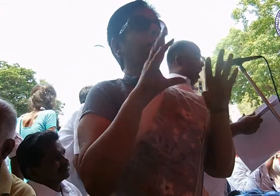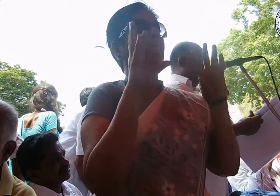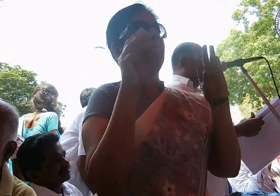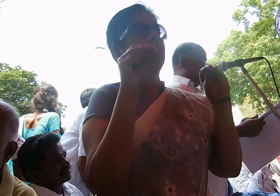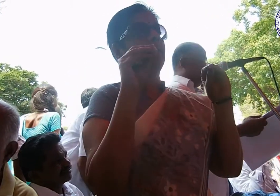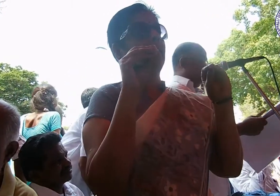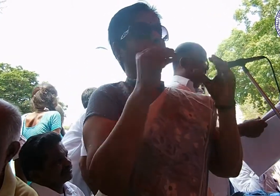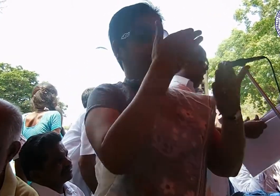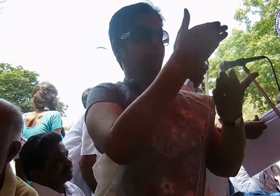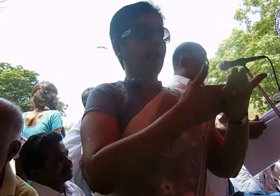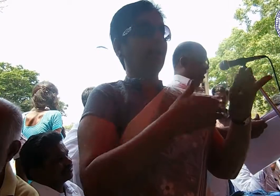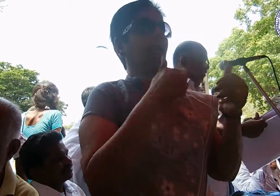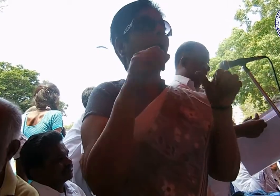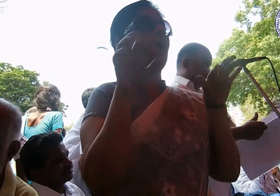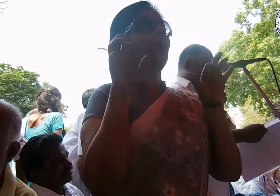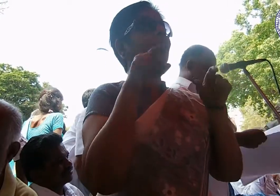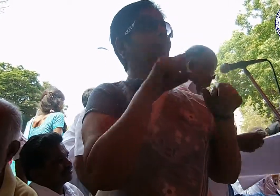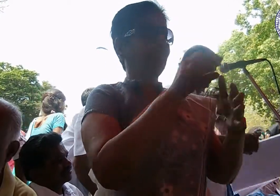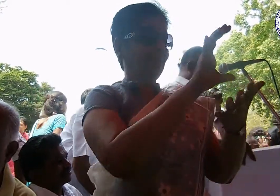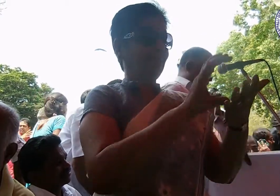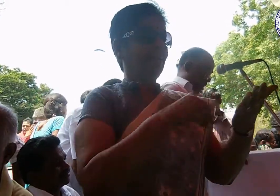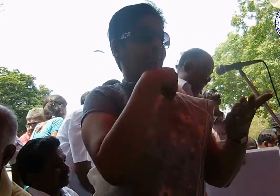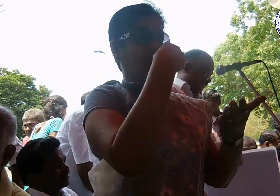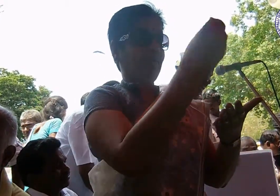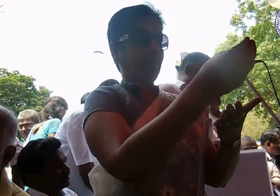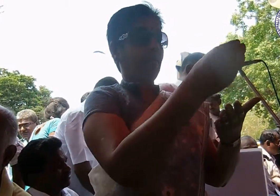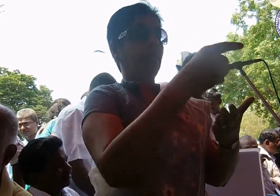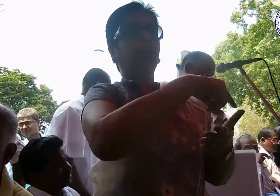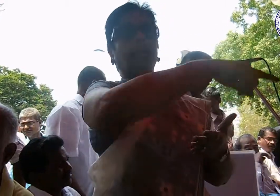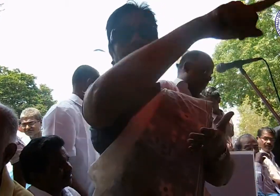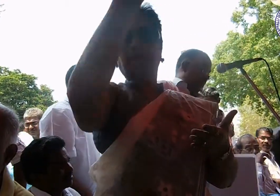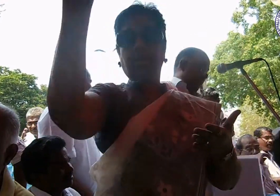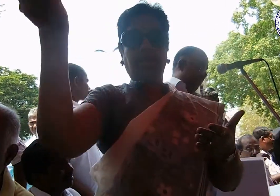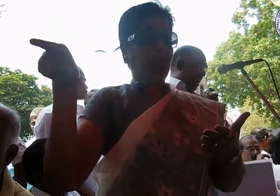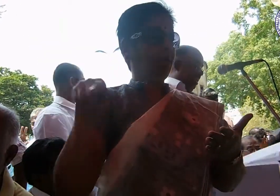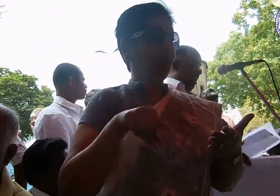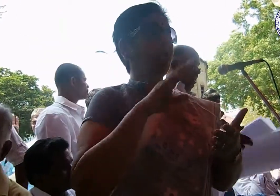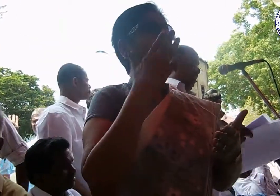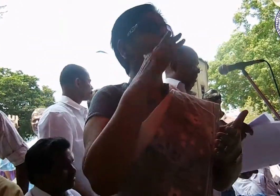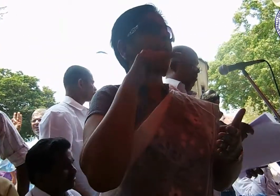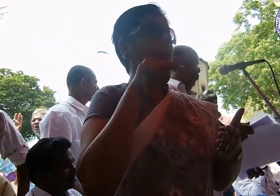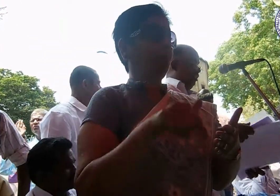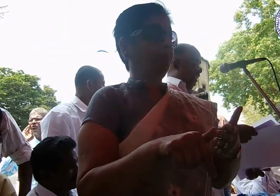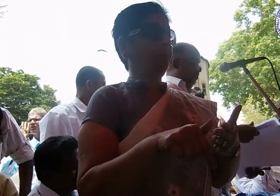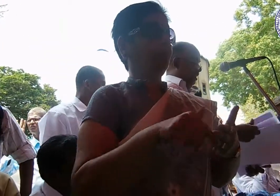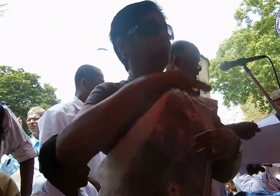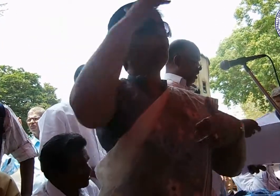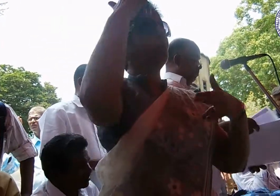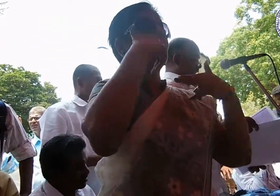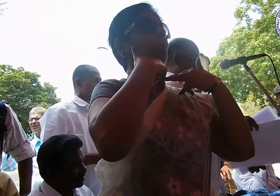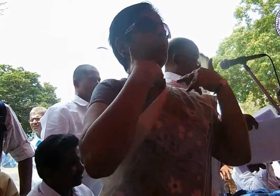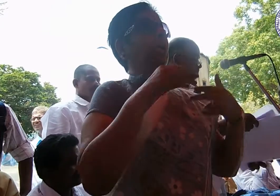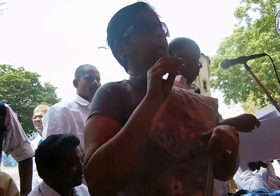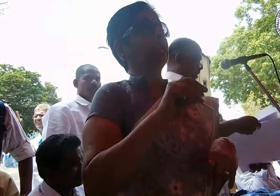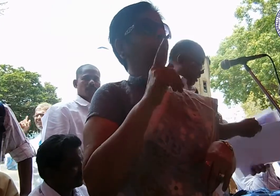அந்த அரசாணையை வெளியிட்டு நீங்க நாங்க தமிழ்நாட்டில் உச்ச நீதிமன்ற தீர்ப்பை